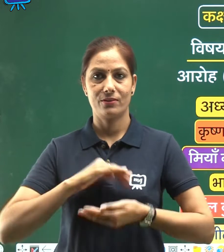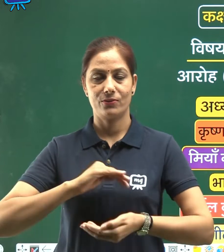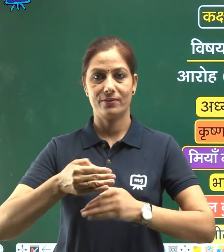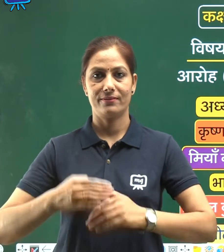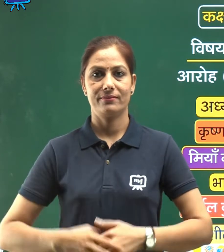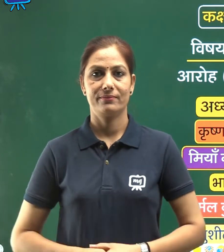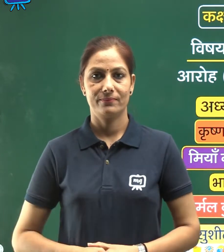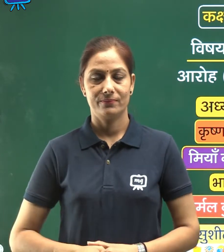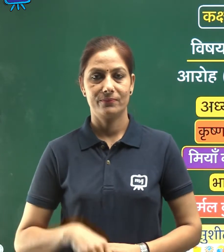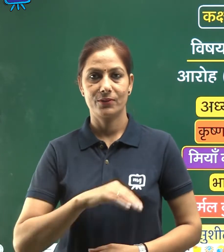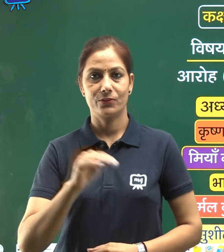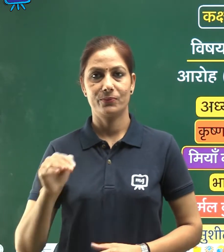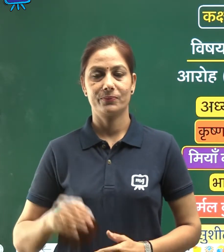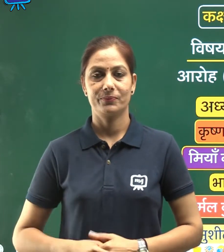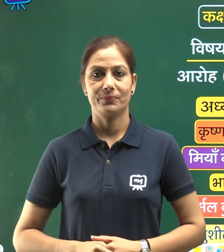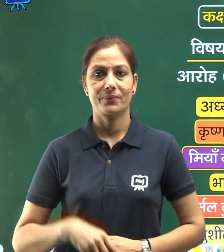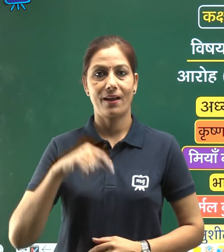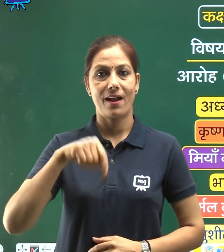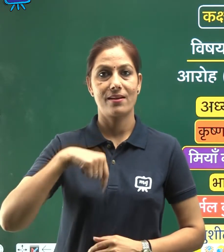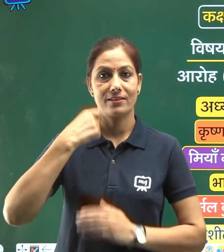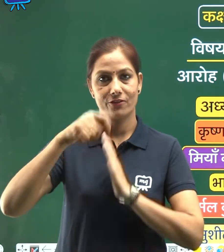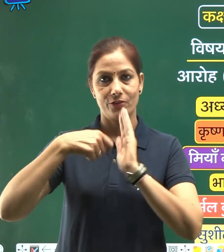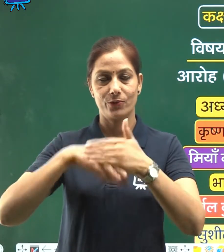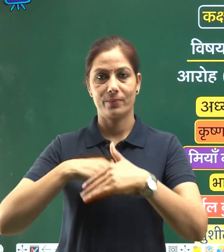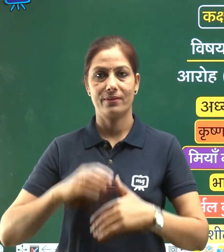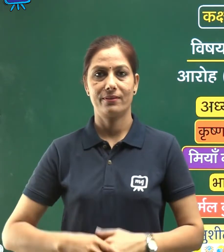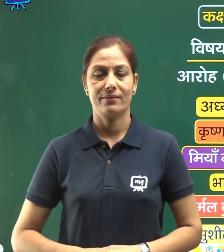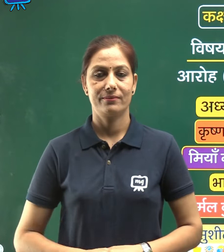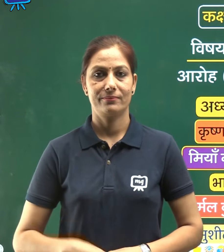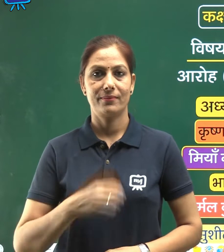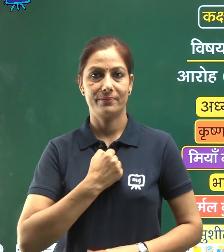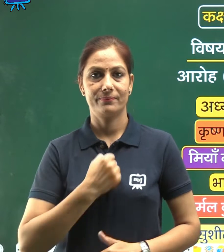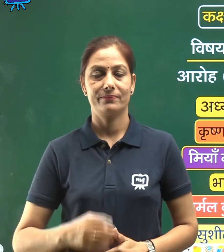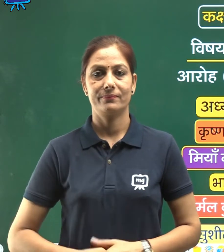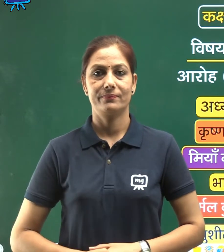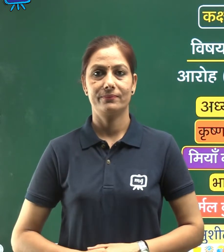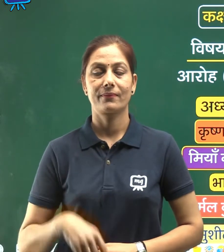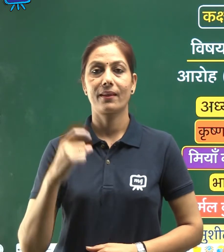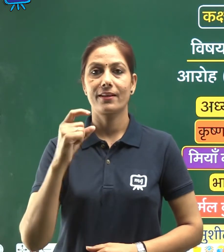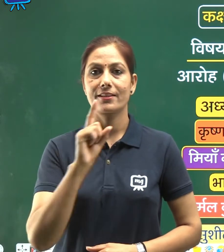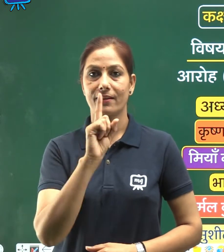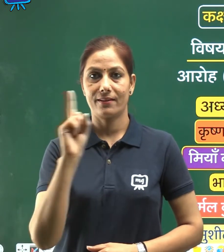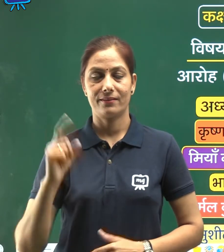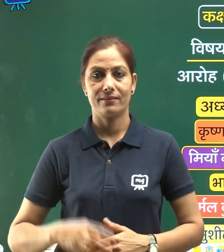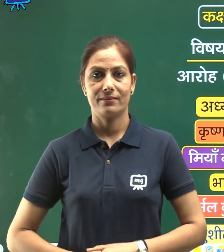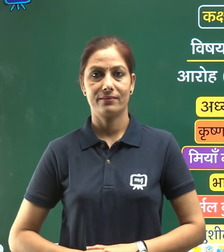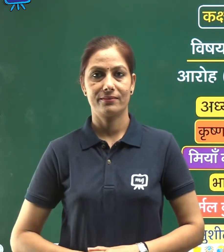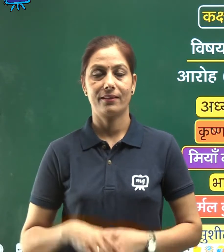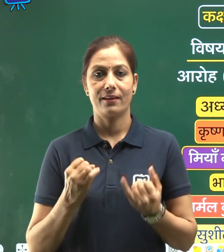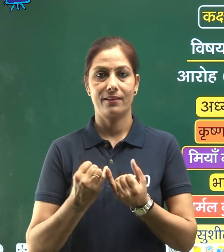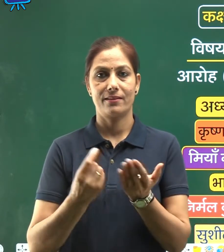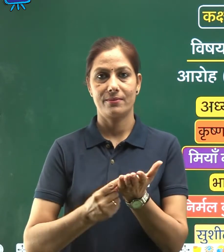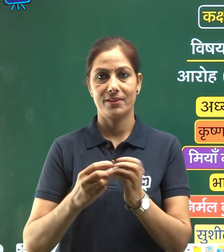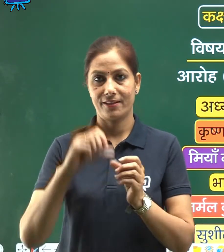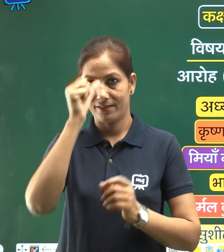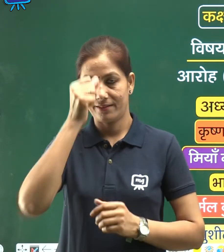चौधरी। बच्चों, आज के वीडियो में हम कक्षा 11 की हिंदी